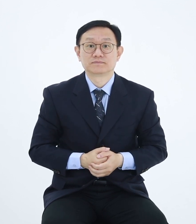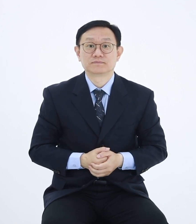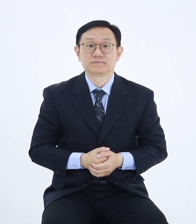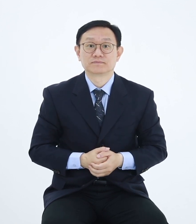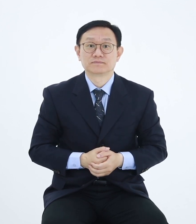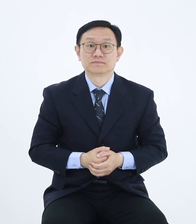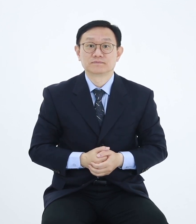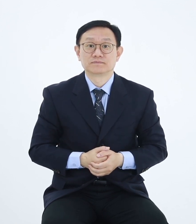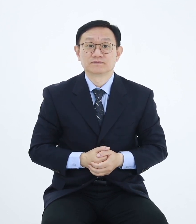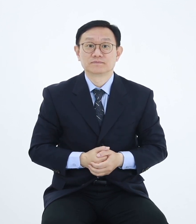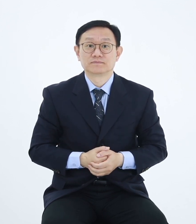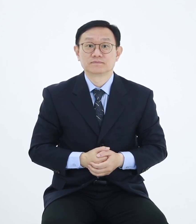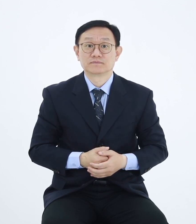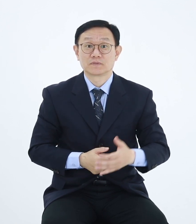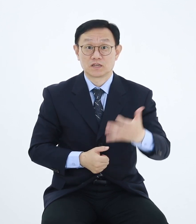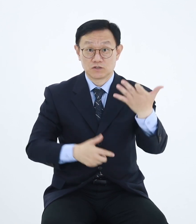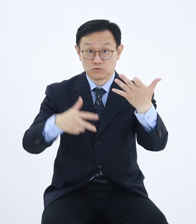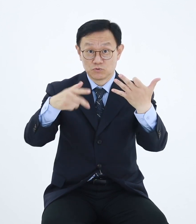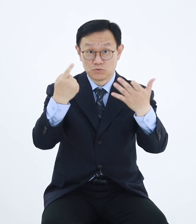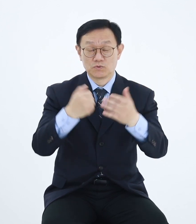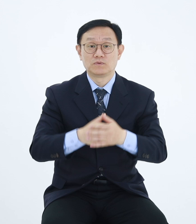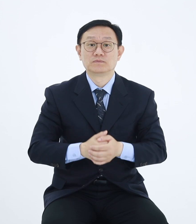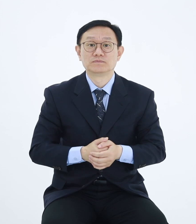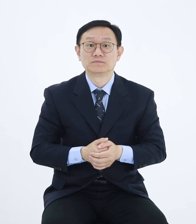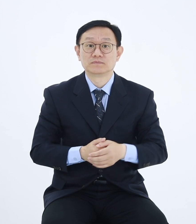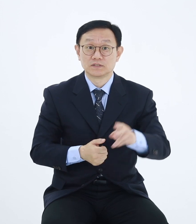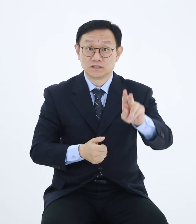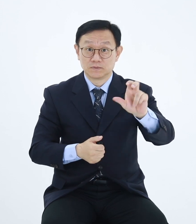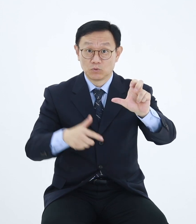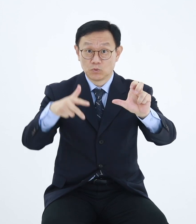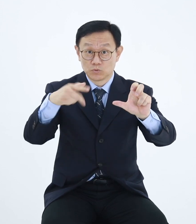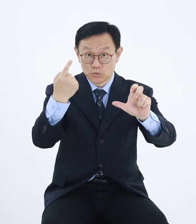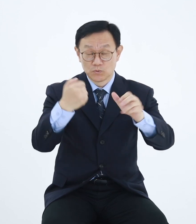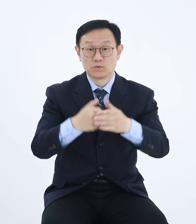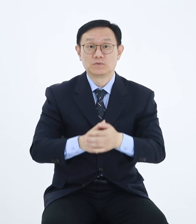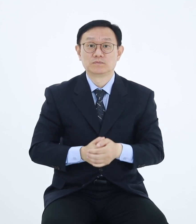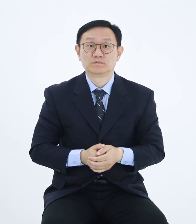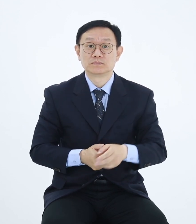관련 조항 제19조 제25조 제26조